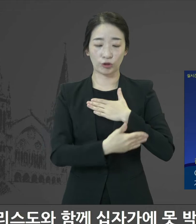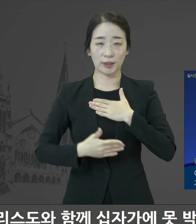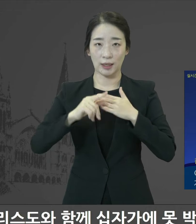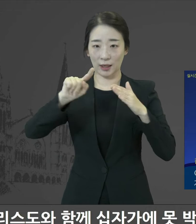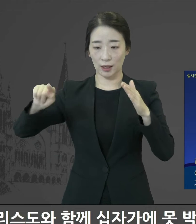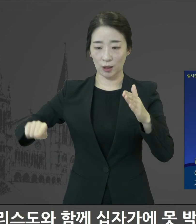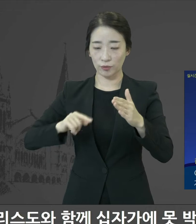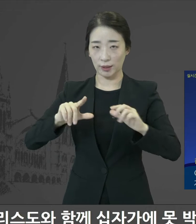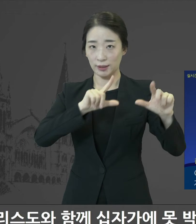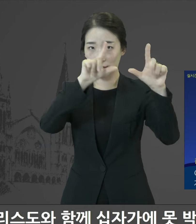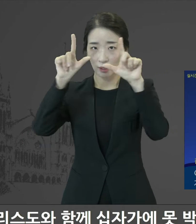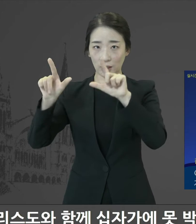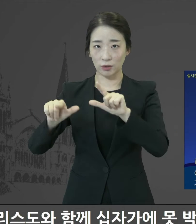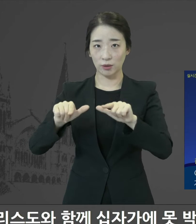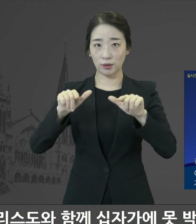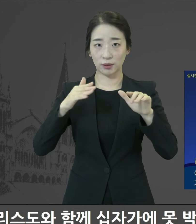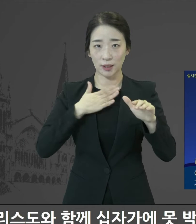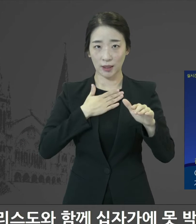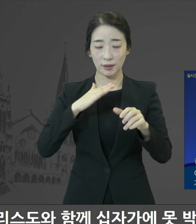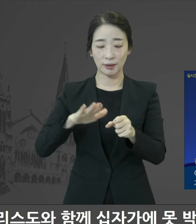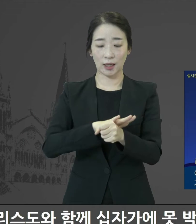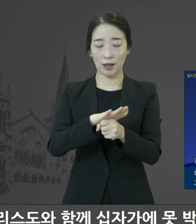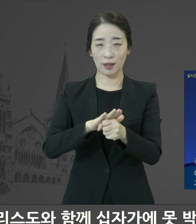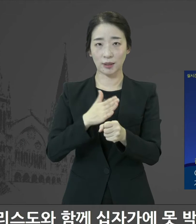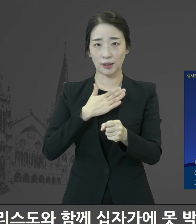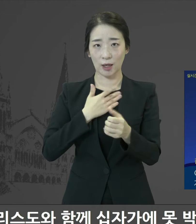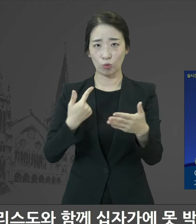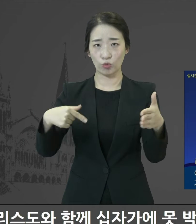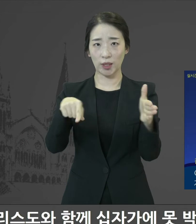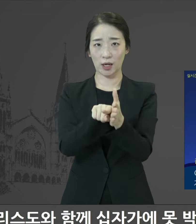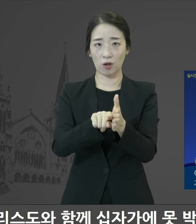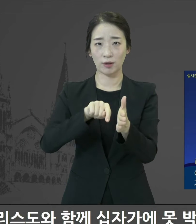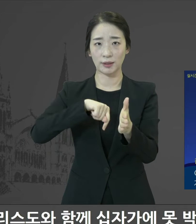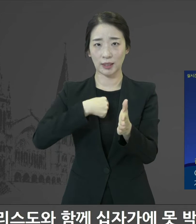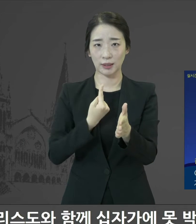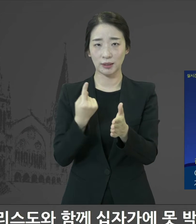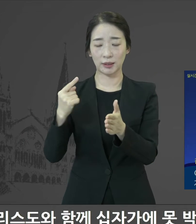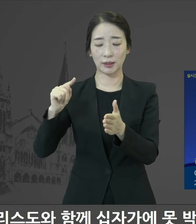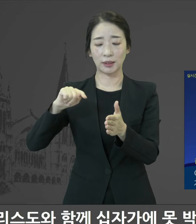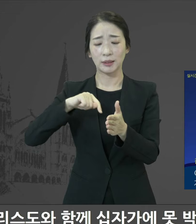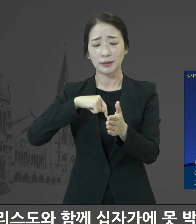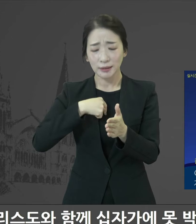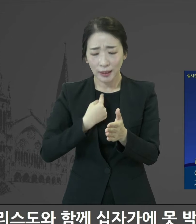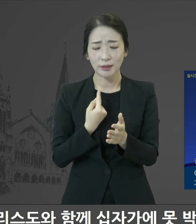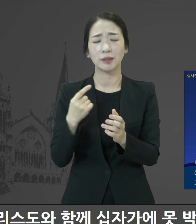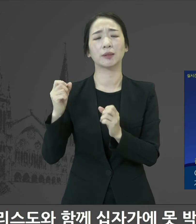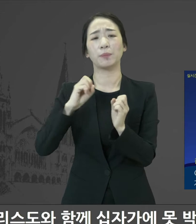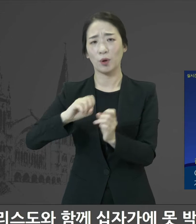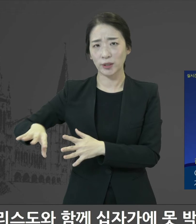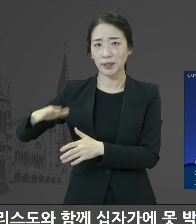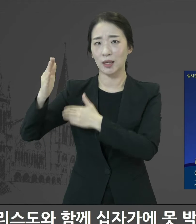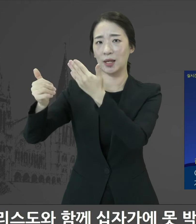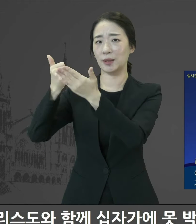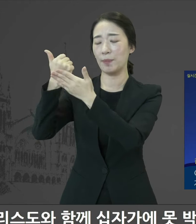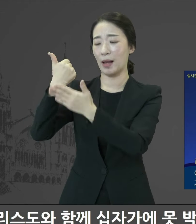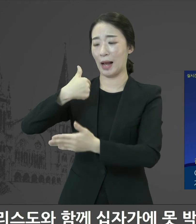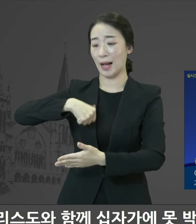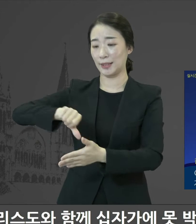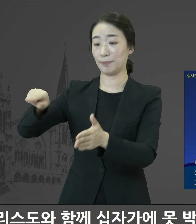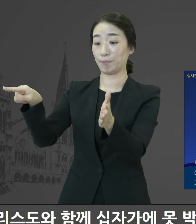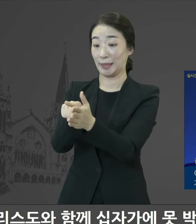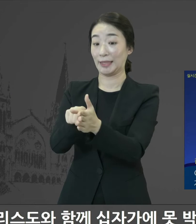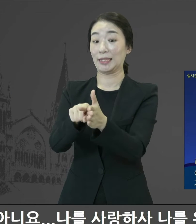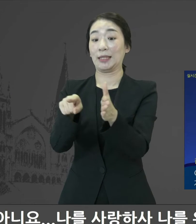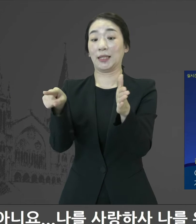나를 사랑하사 나를 위하여 자기 자신을 버리사 하나님의 아들을 믿는